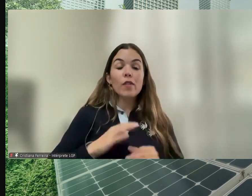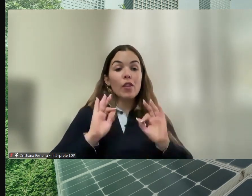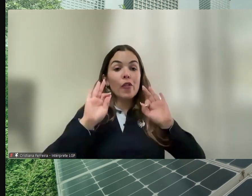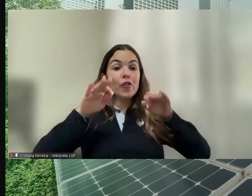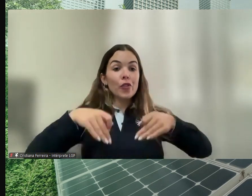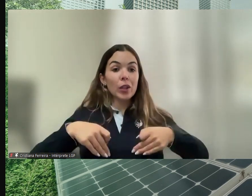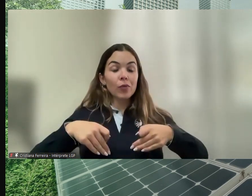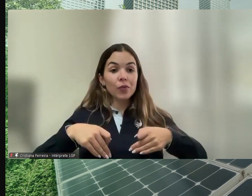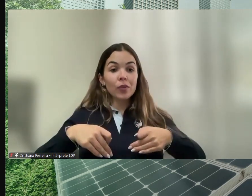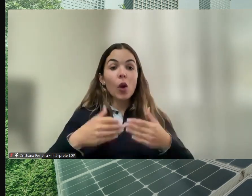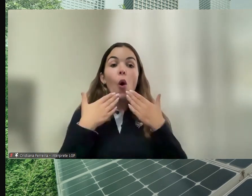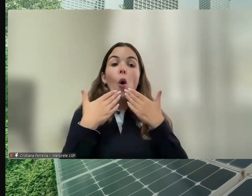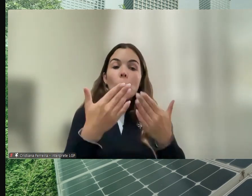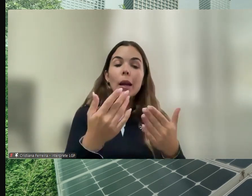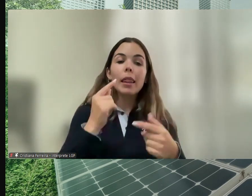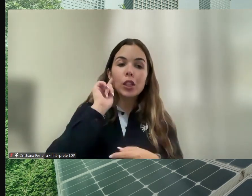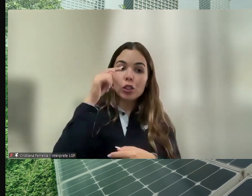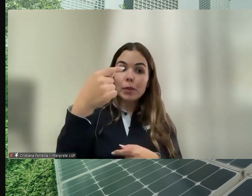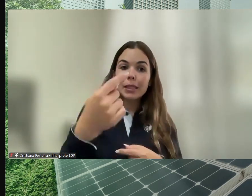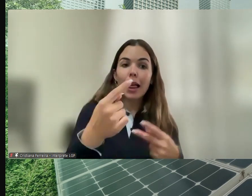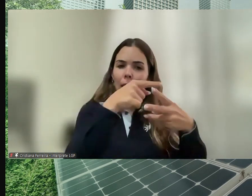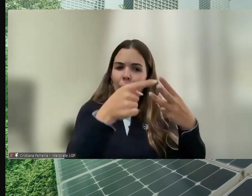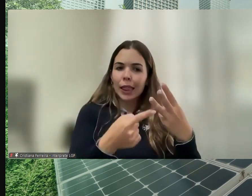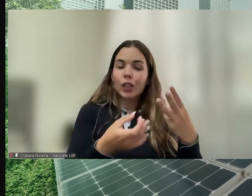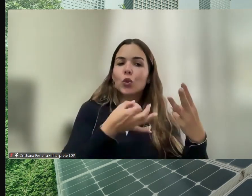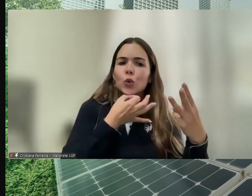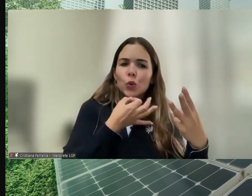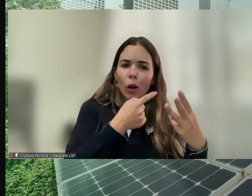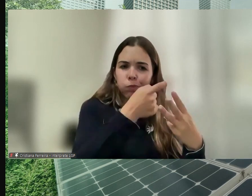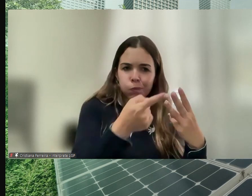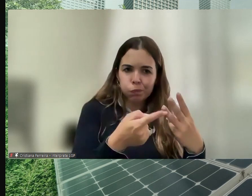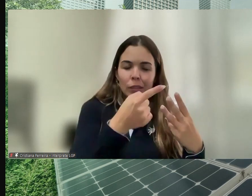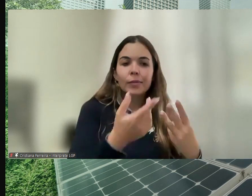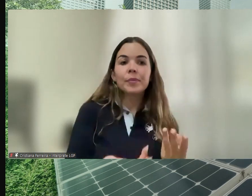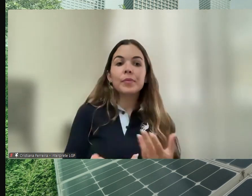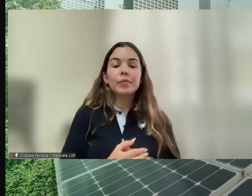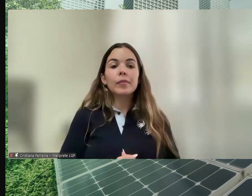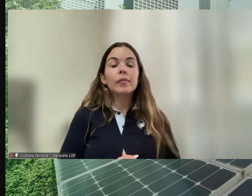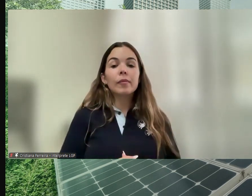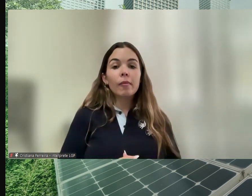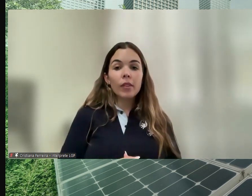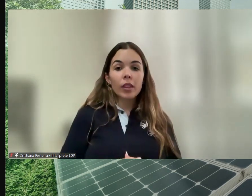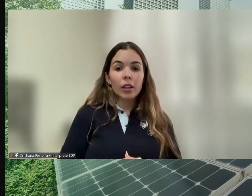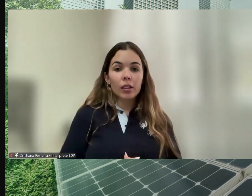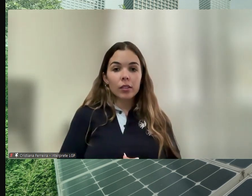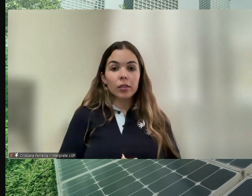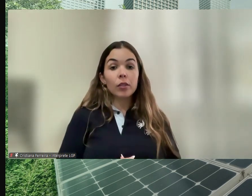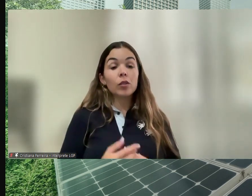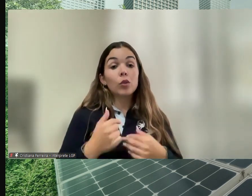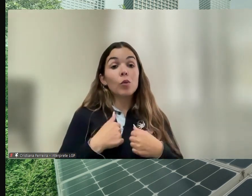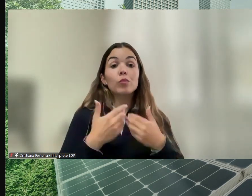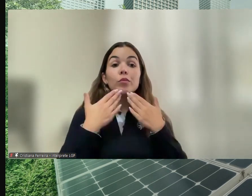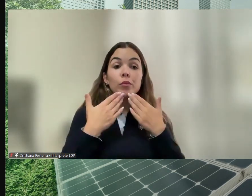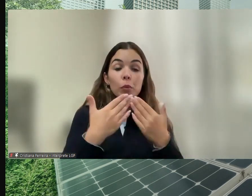esta sessão, com um agradecimento muito especial aos nossos três oradores, à Maria de Luz, à Maria de Lourdes e ao Alexandre. Foi uma honra muito